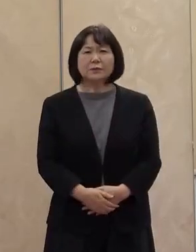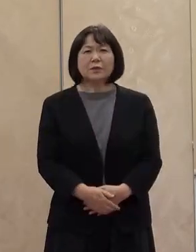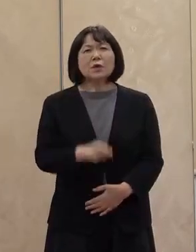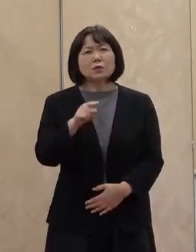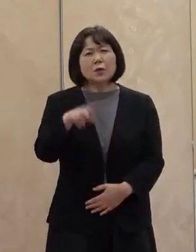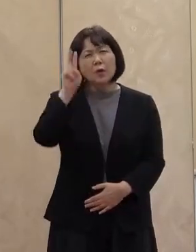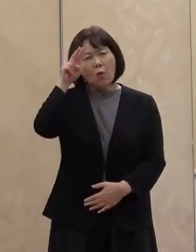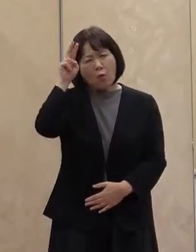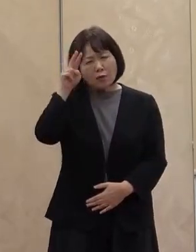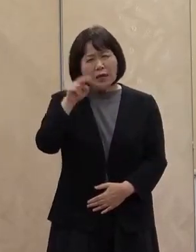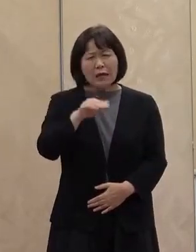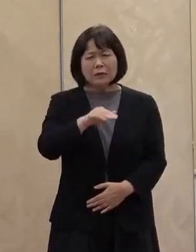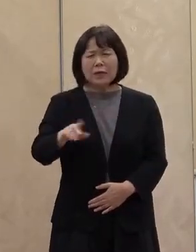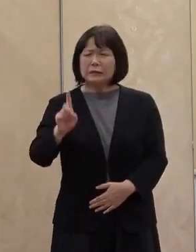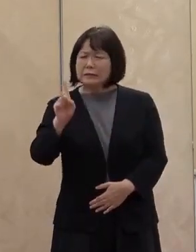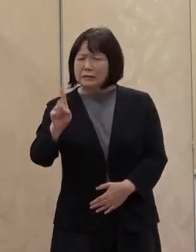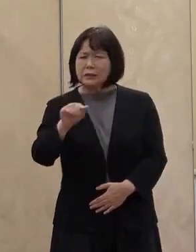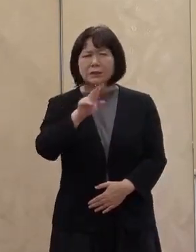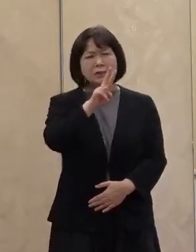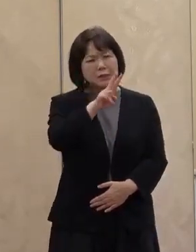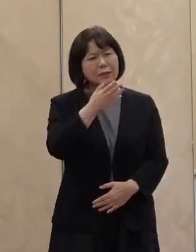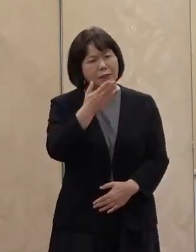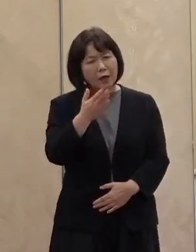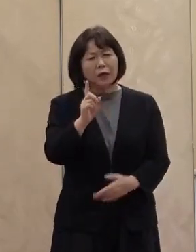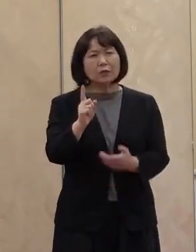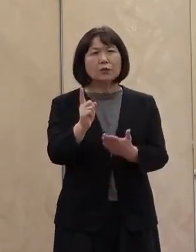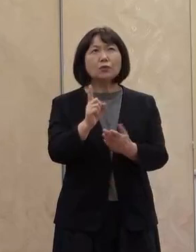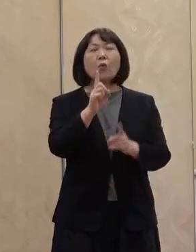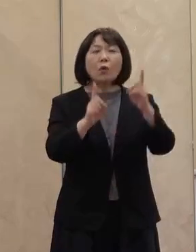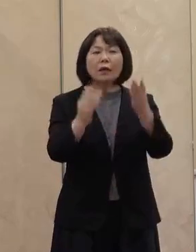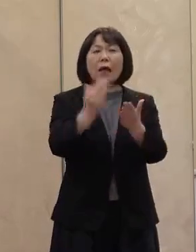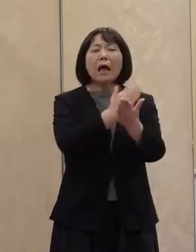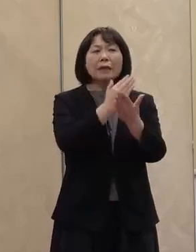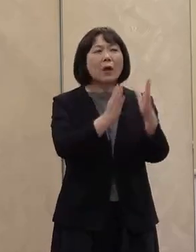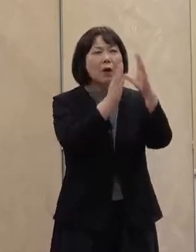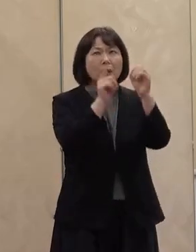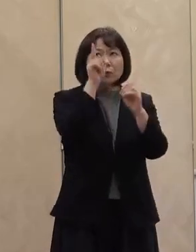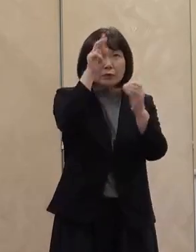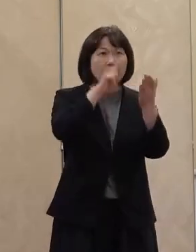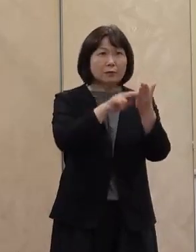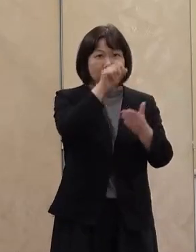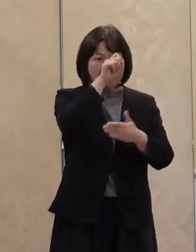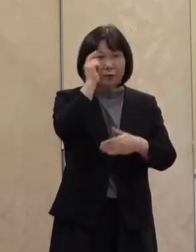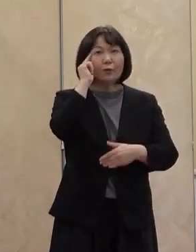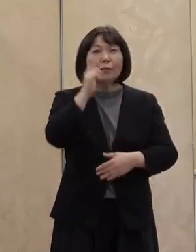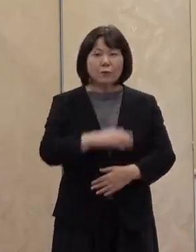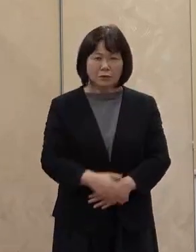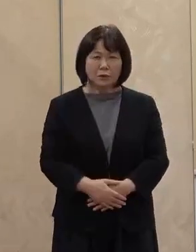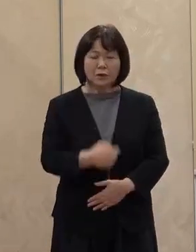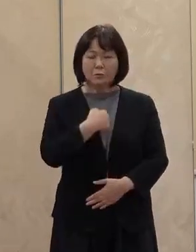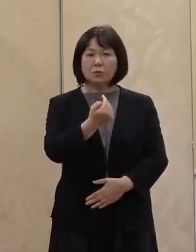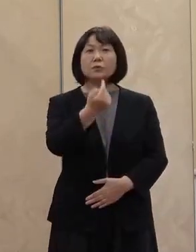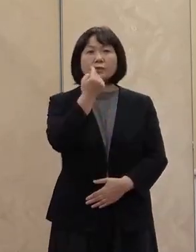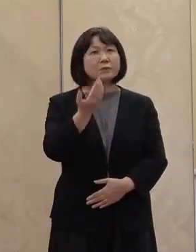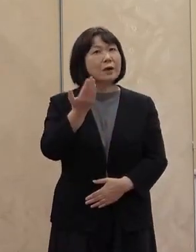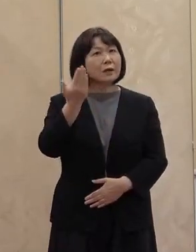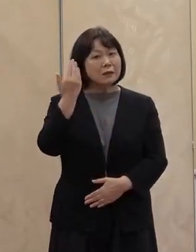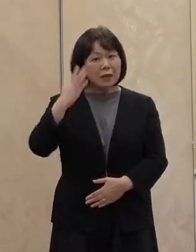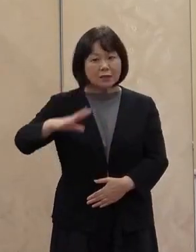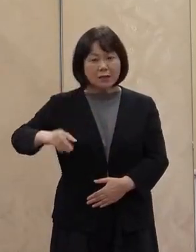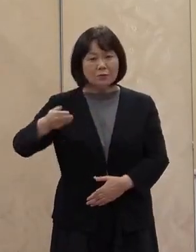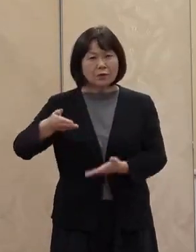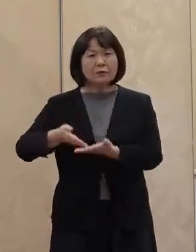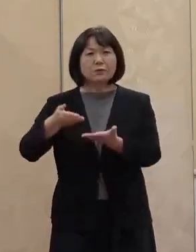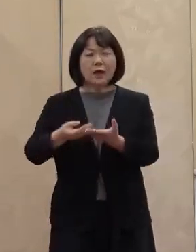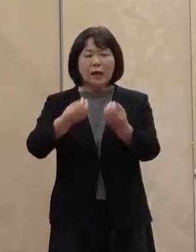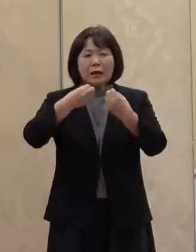それを大阪がステージ1と2と判断するかは国にやってもらったらいいと思いますけど、僕自身はやっぱり、先ほど冒頭で申し上げたこ